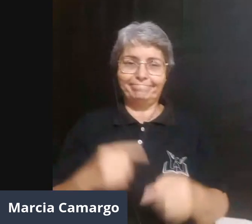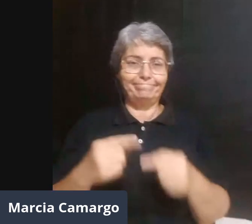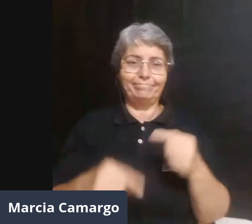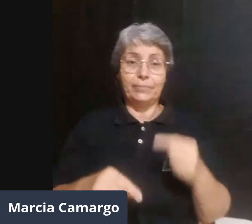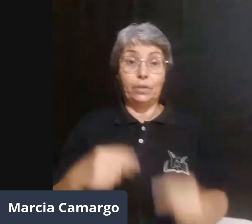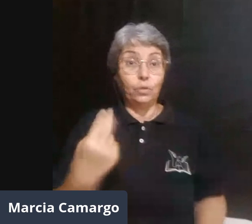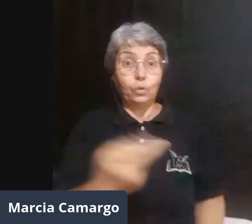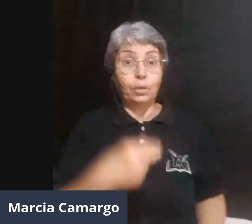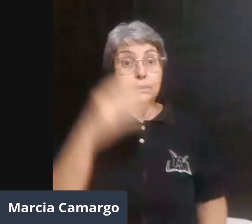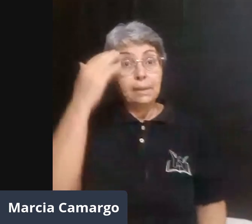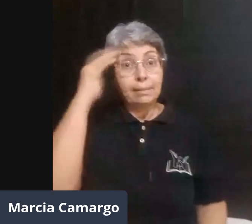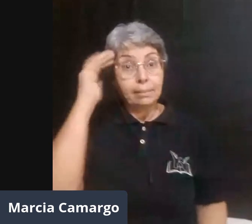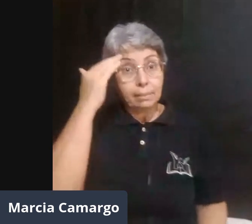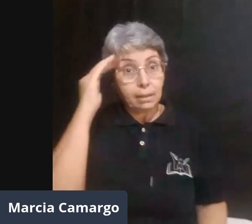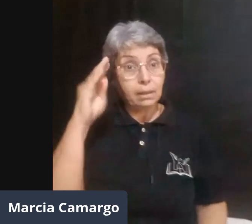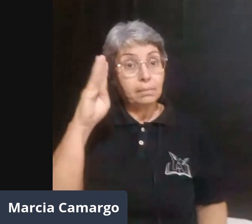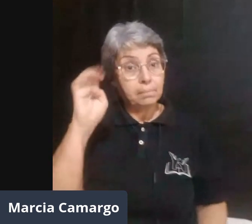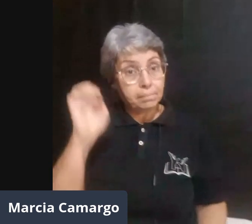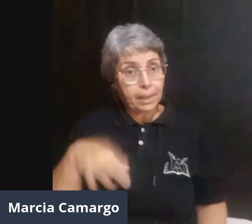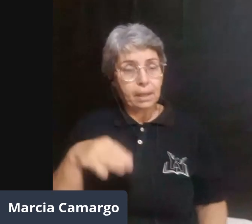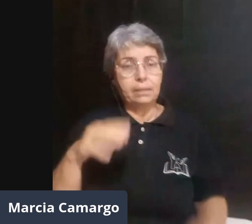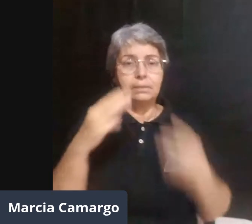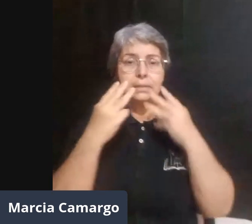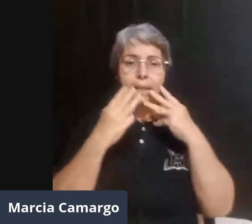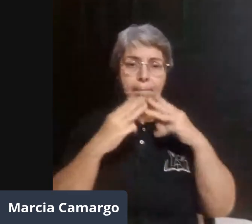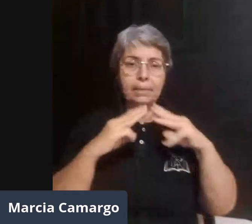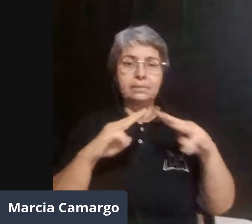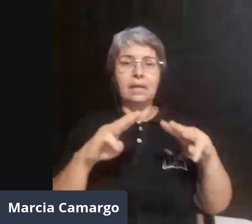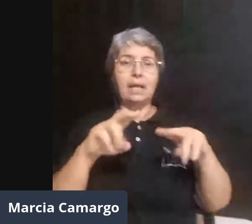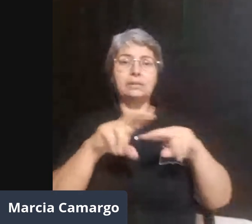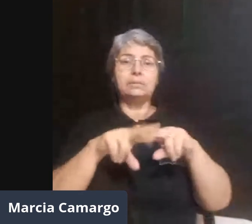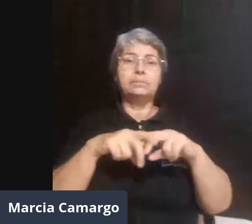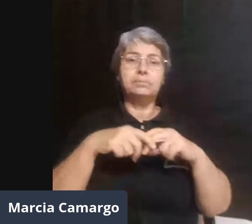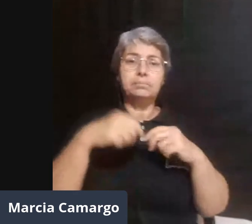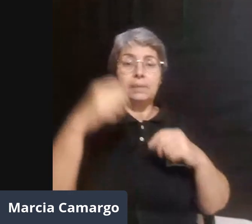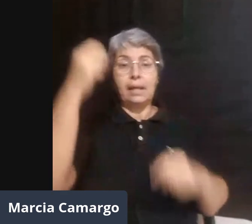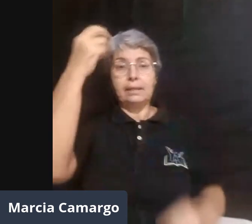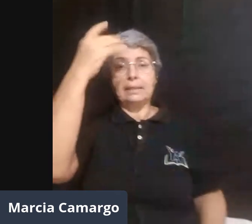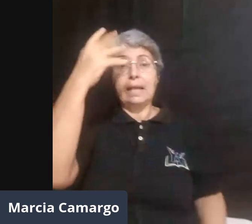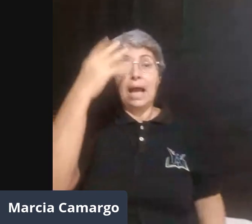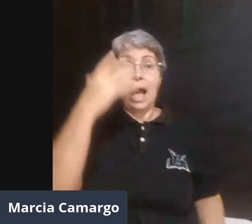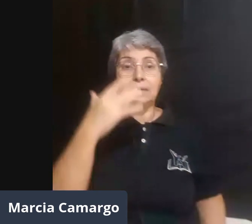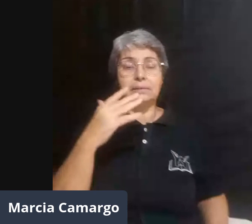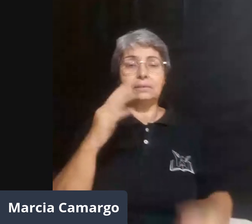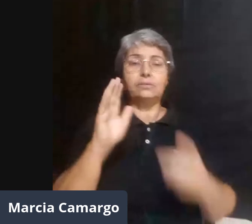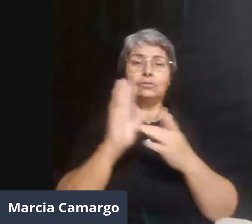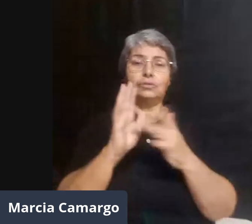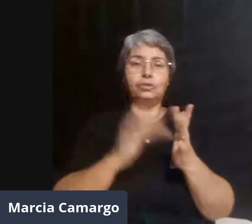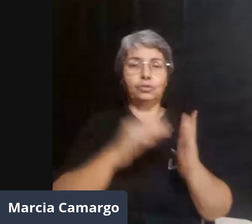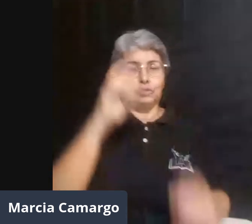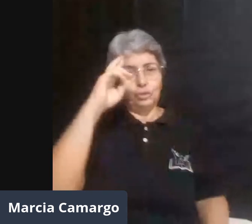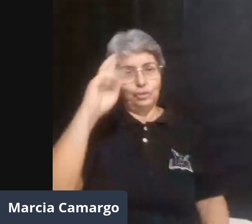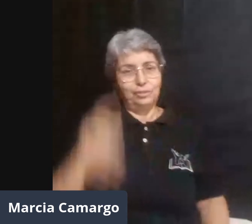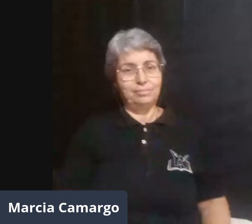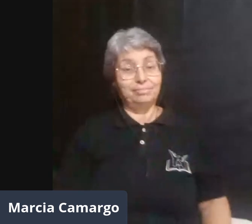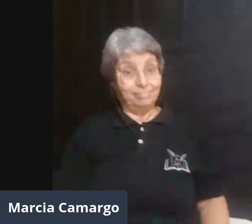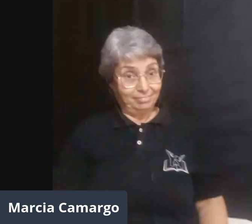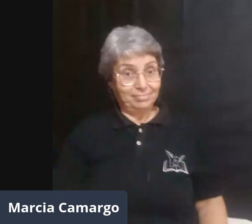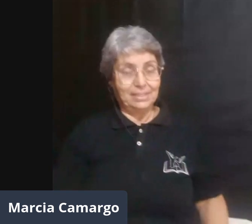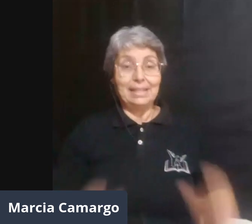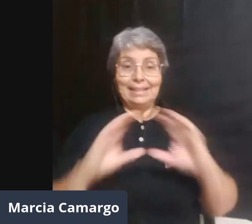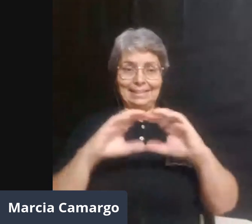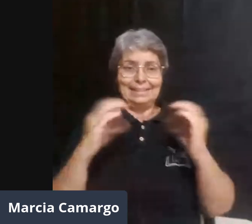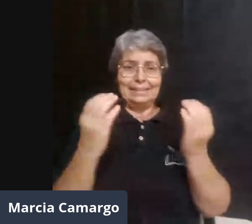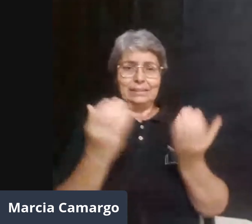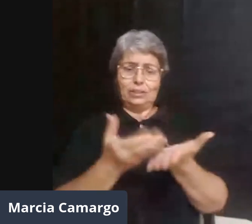mensagem e de viver esta mensagem pela graça do Senhor Jesus Cristo. A partir então deste congresso,